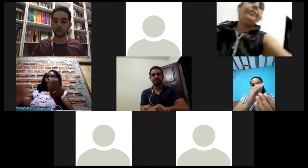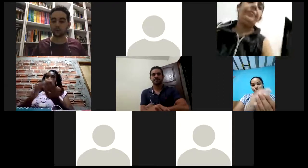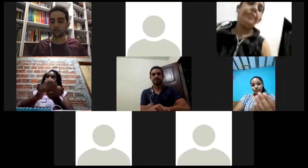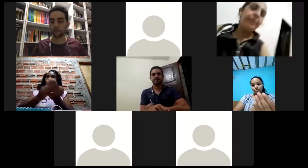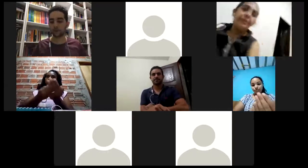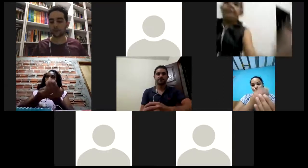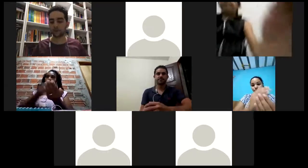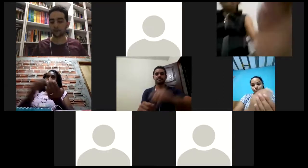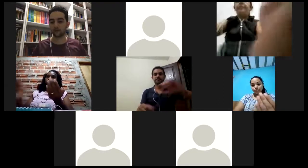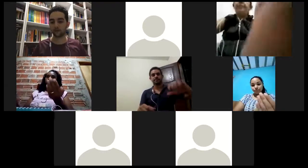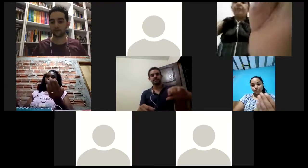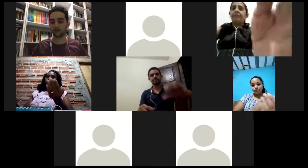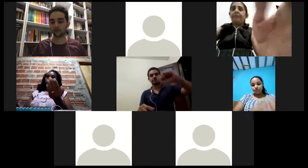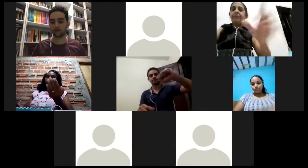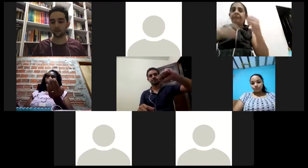Caju.